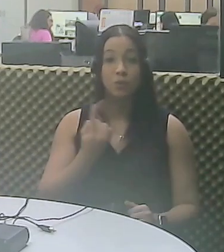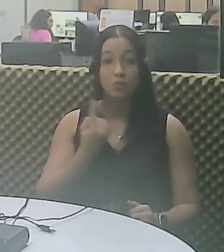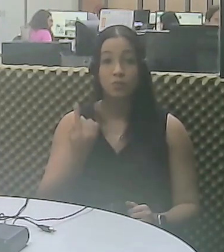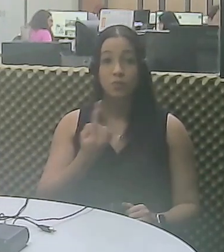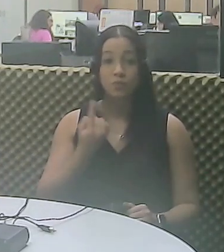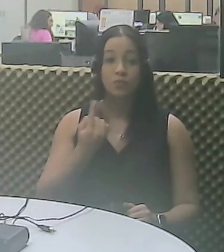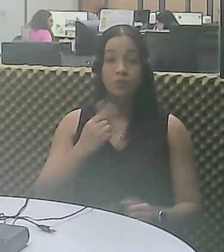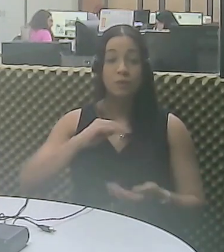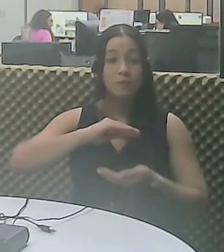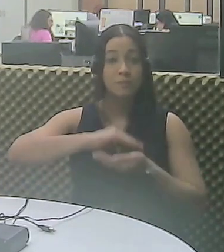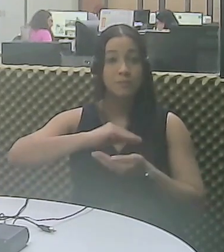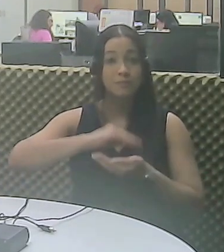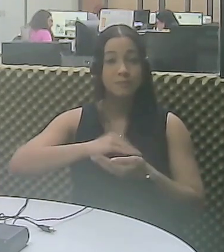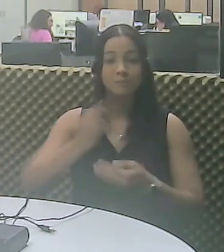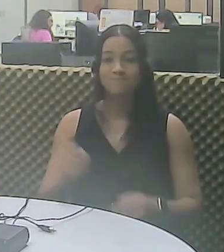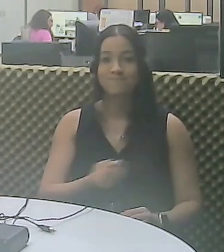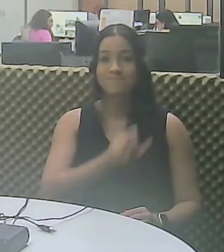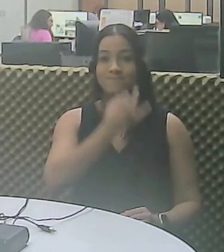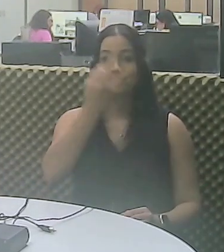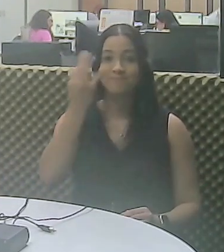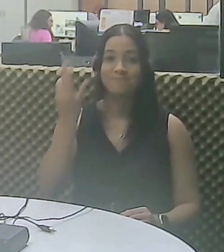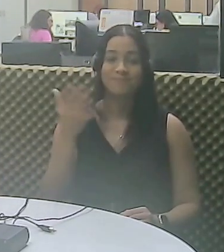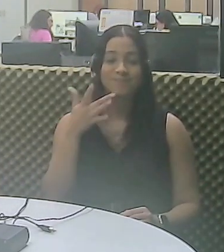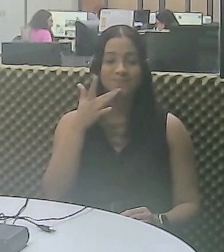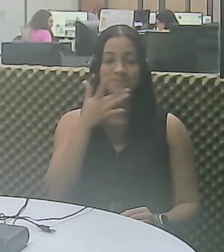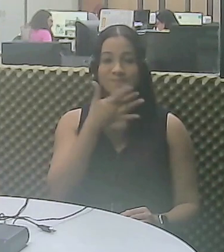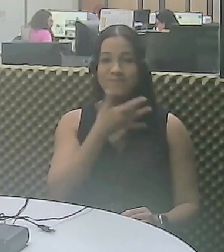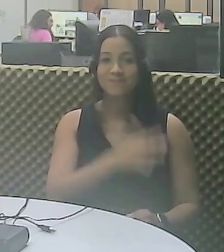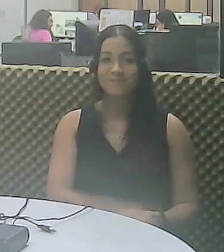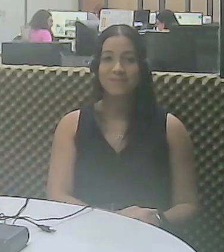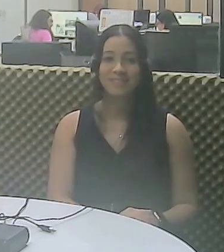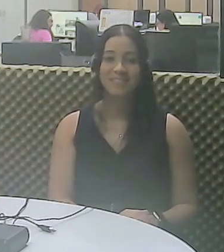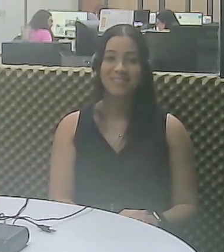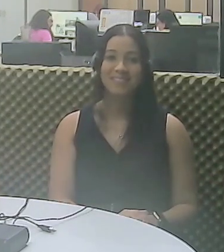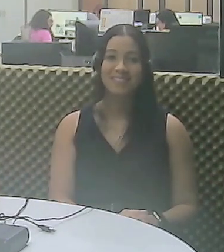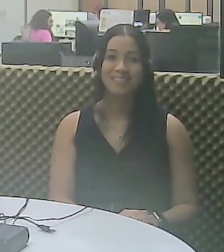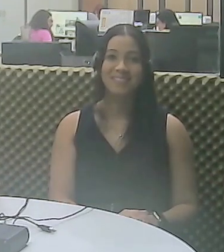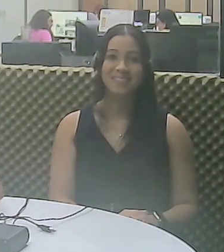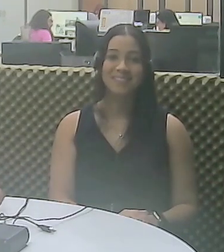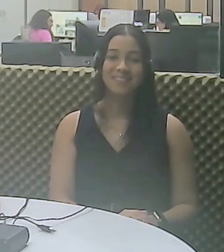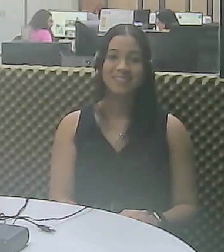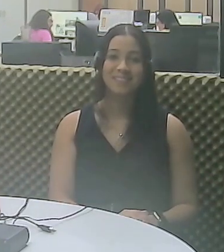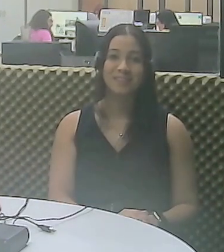cana, pamonhas e muitas outras delícias.